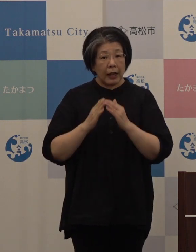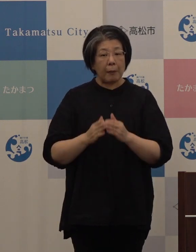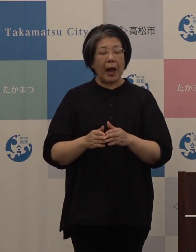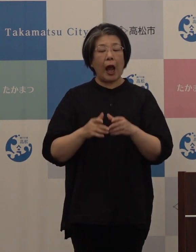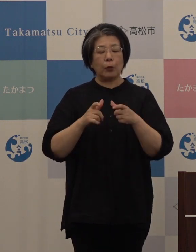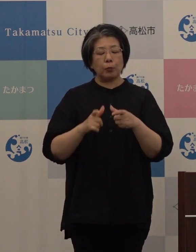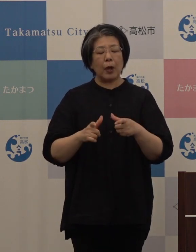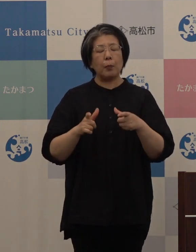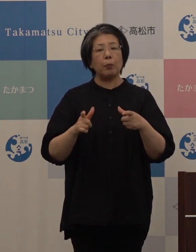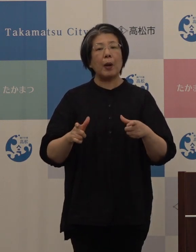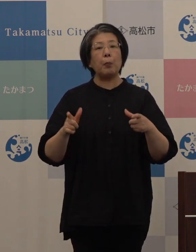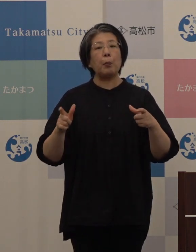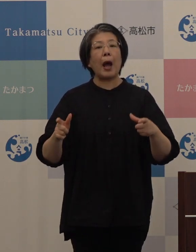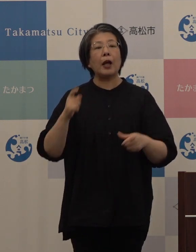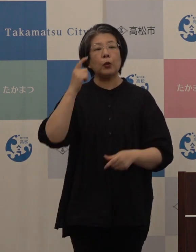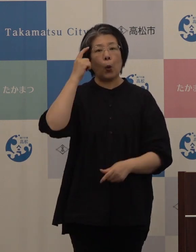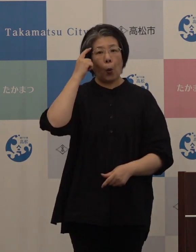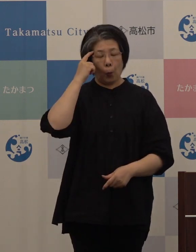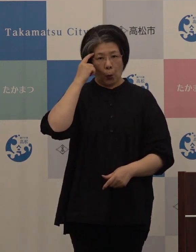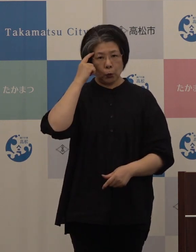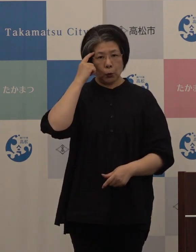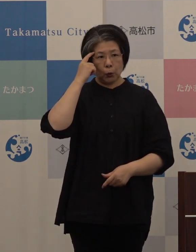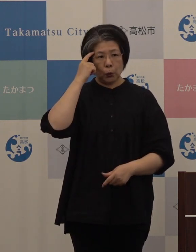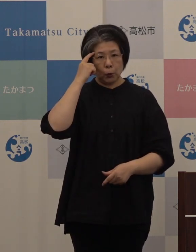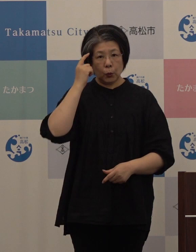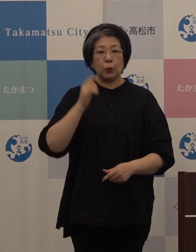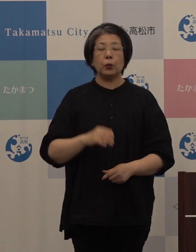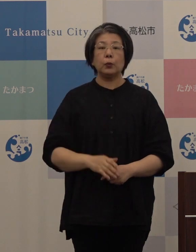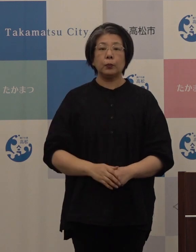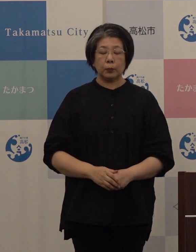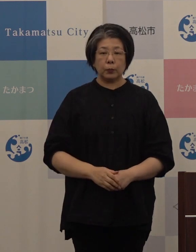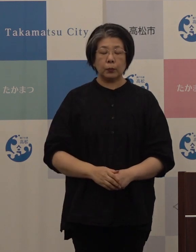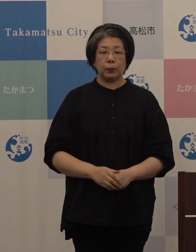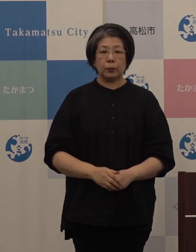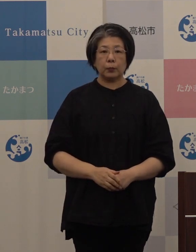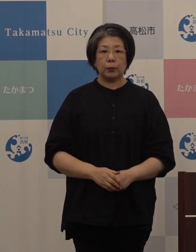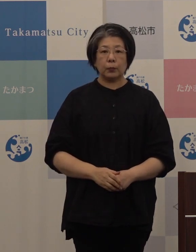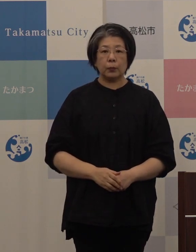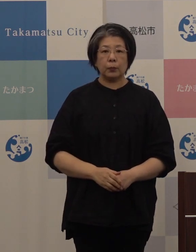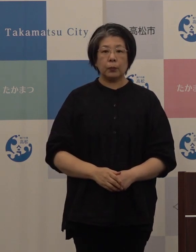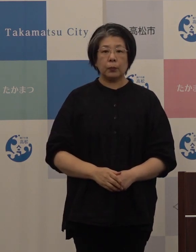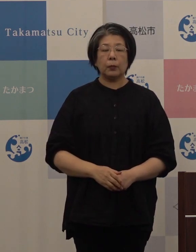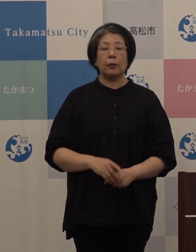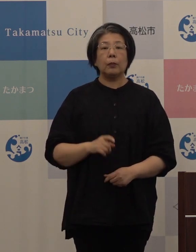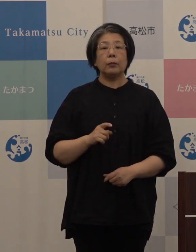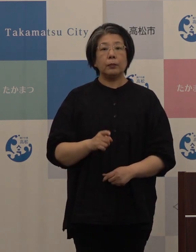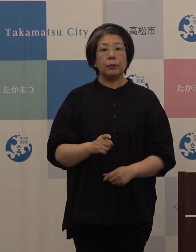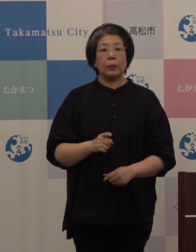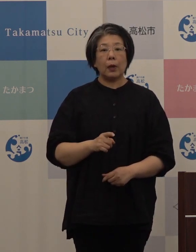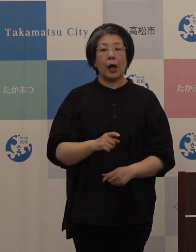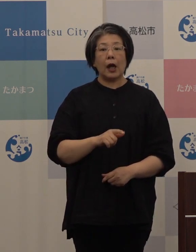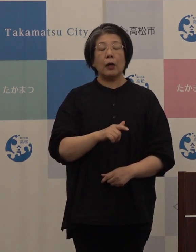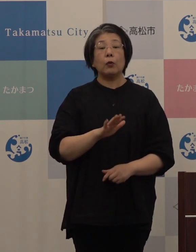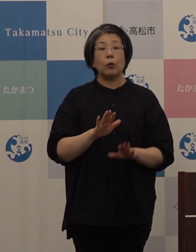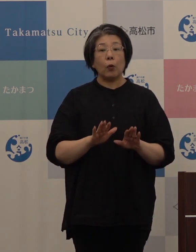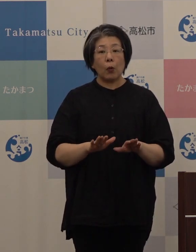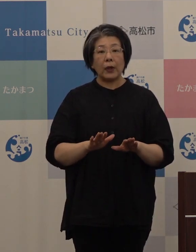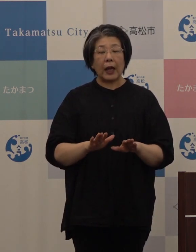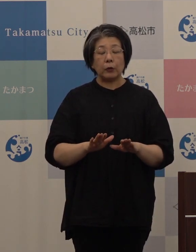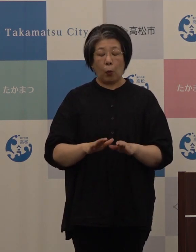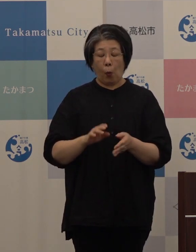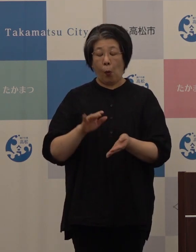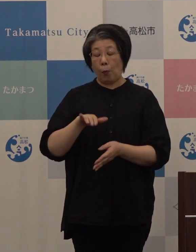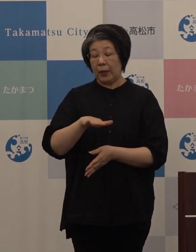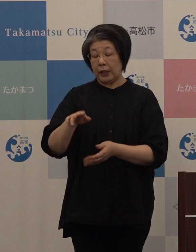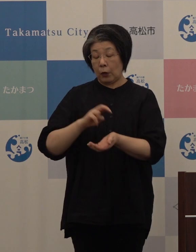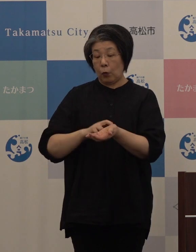ども、いわゆるその本質的な部分ですね、いわゆる完全に家族として同じような扱い、例えばその病院でも今回でいくとみんなの病院とかです